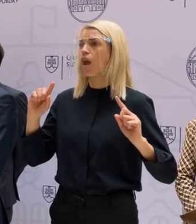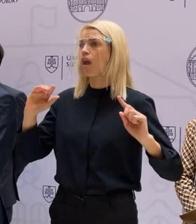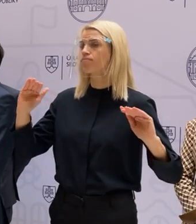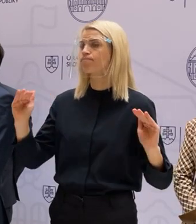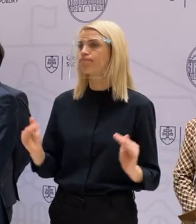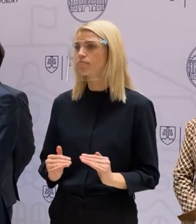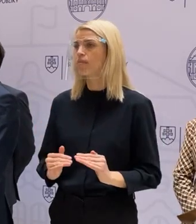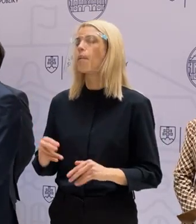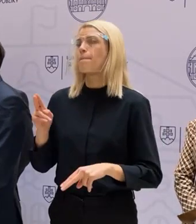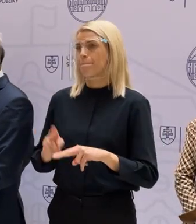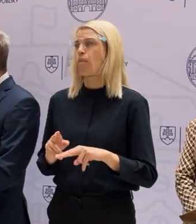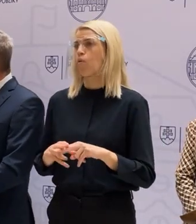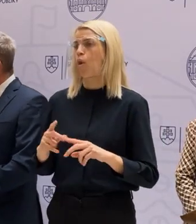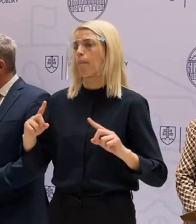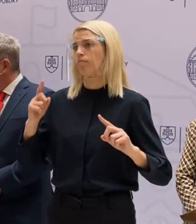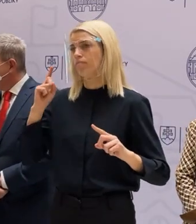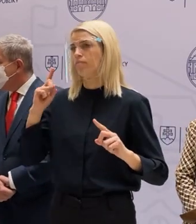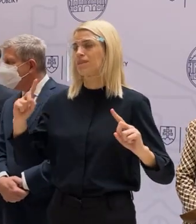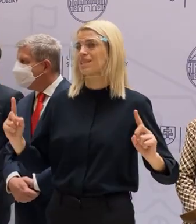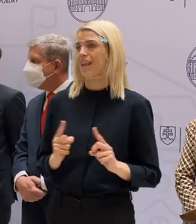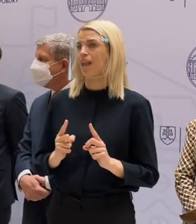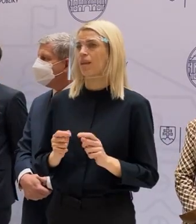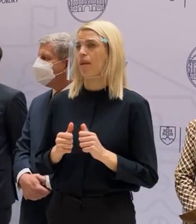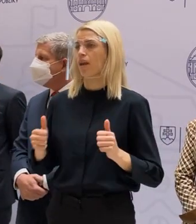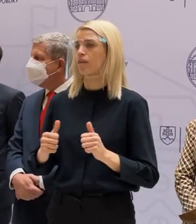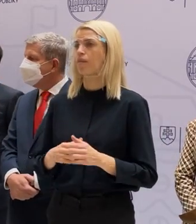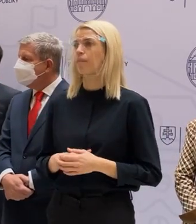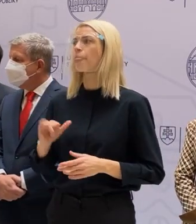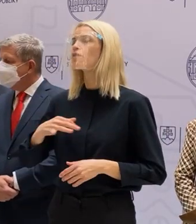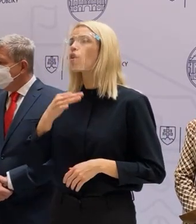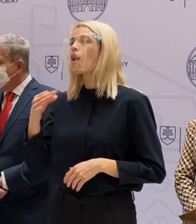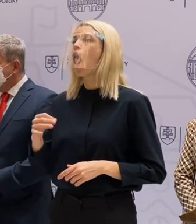sa karanténa bude skracovať. Ešte sa k tomu opýtať, lockdown nám teda už nehrozí?